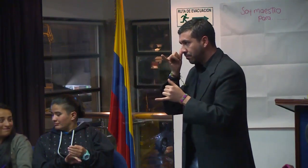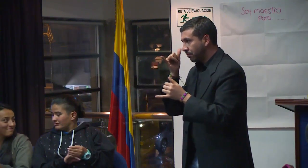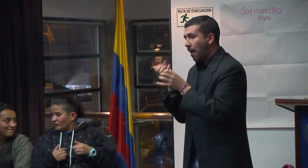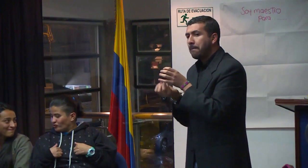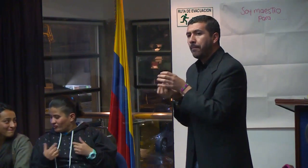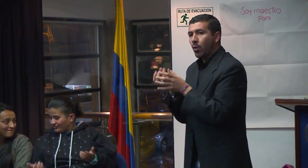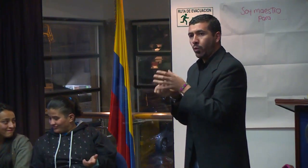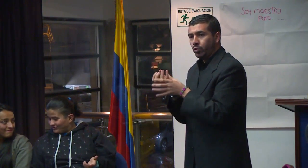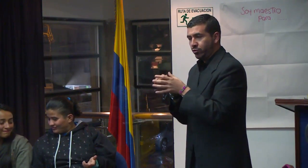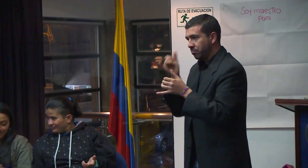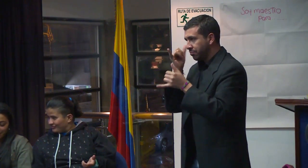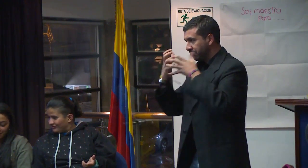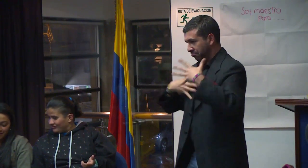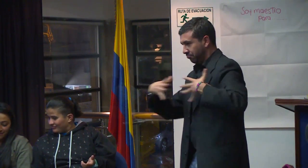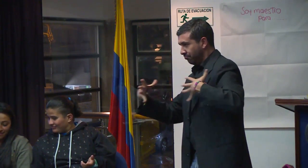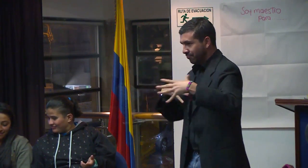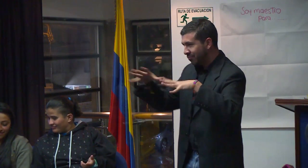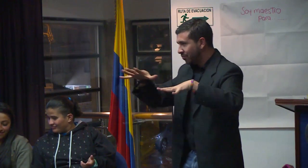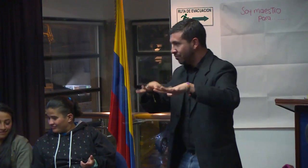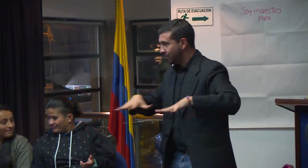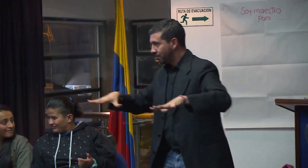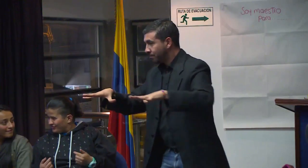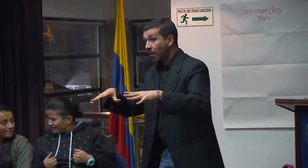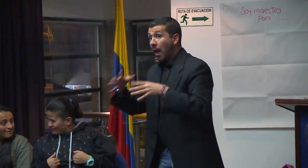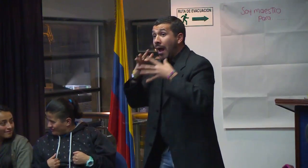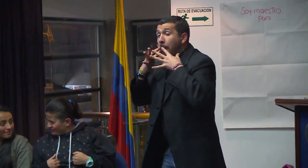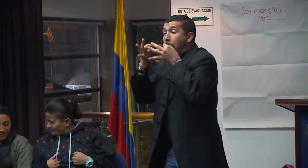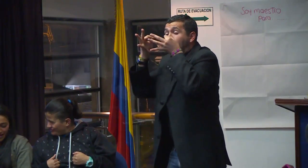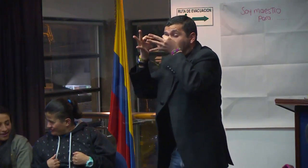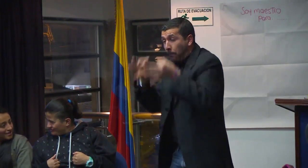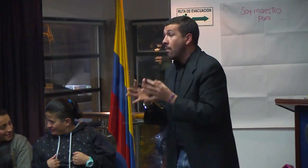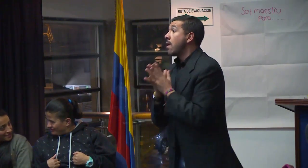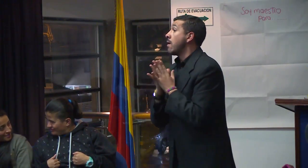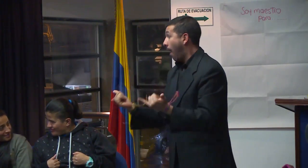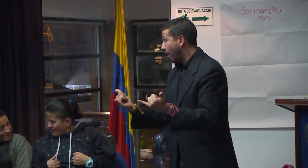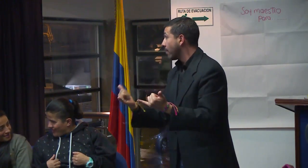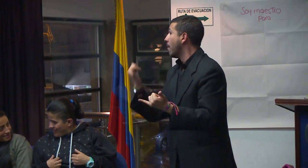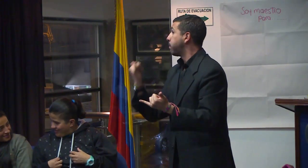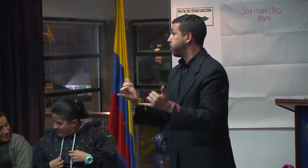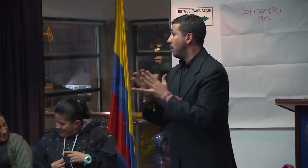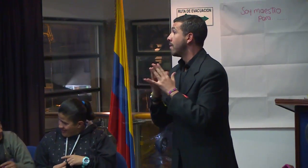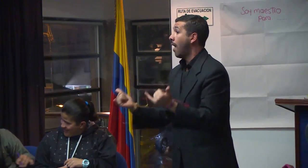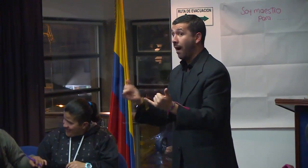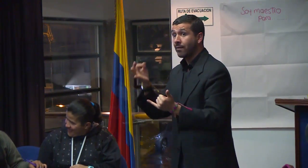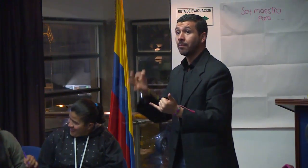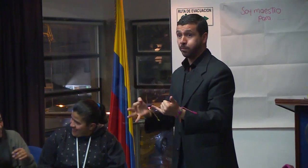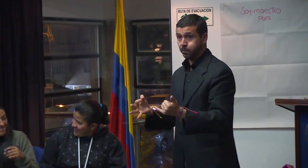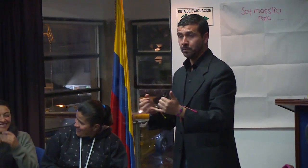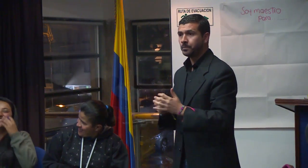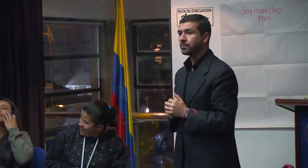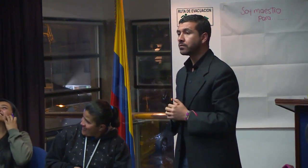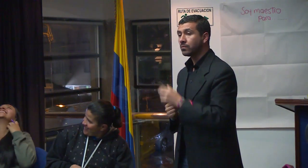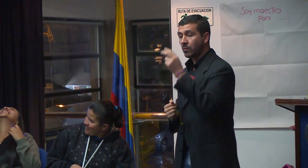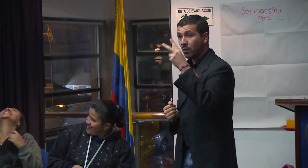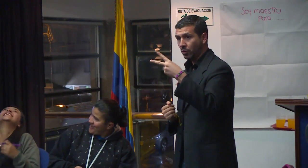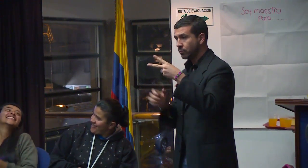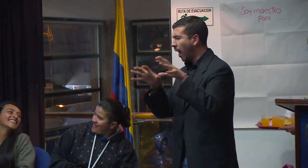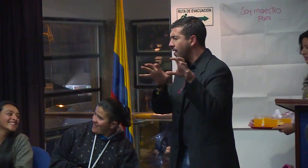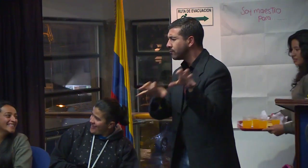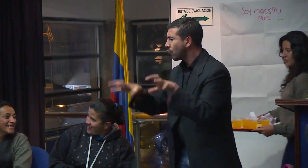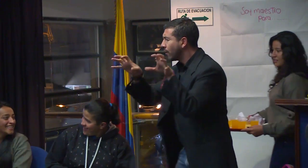¿Sí? ¿Sí? No sabemos quién, digamos, que tiene ese guión o diseñó ese proceso para generar